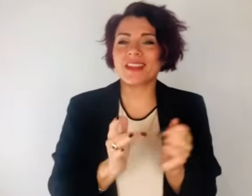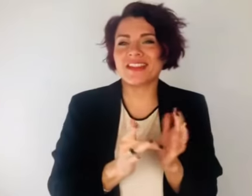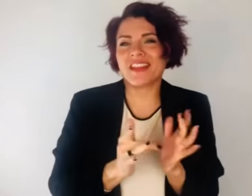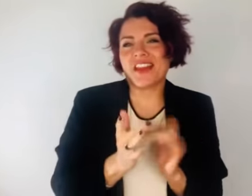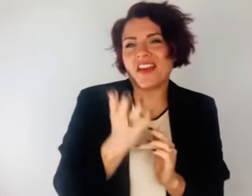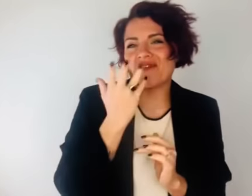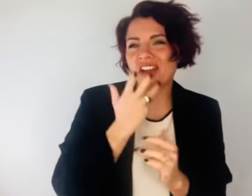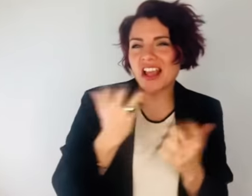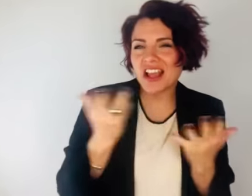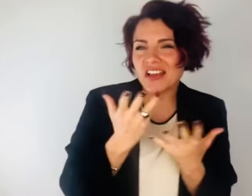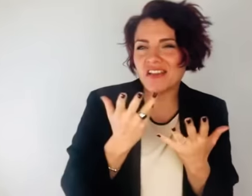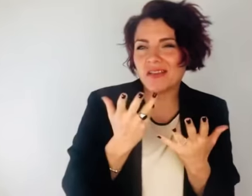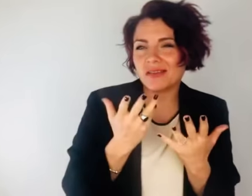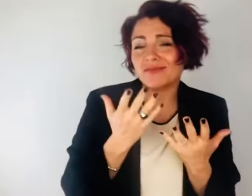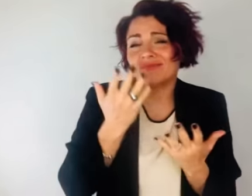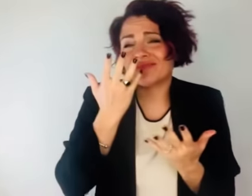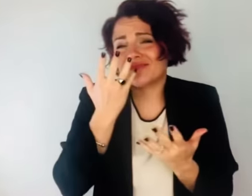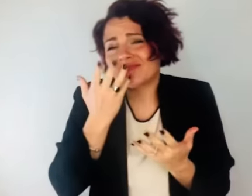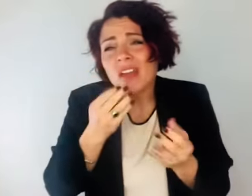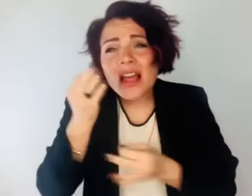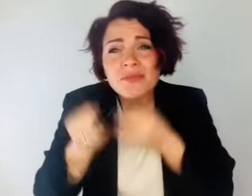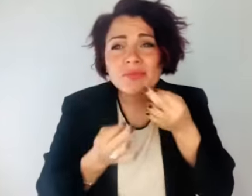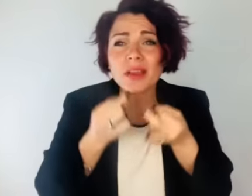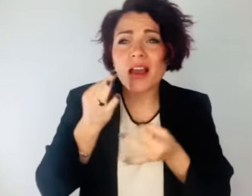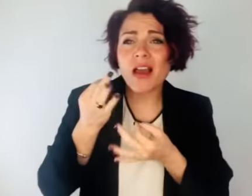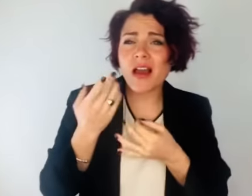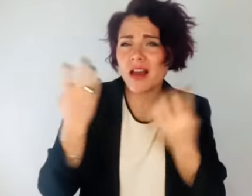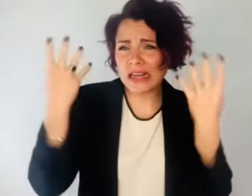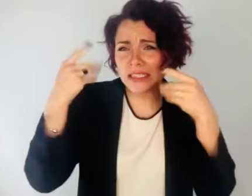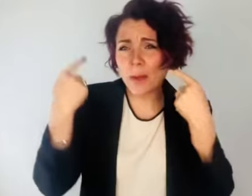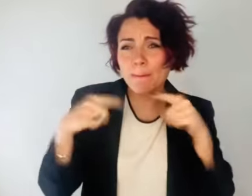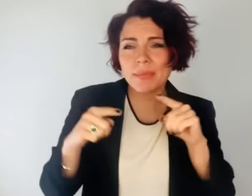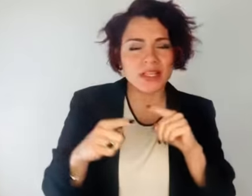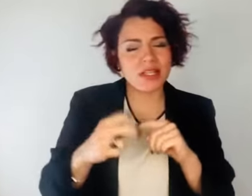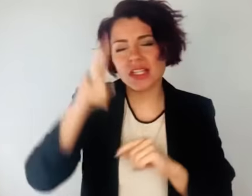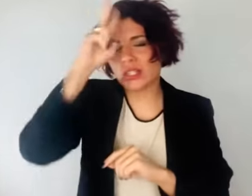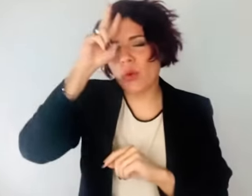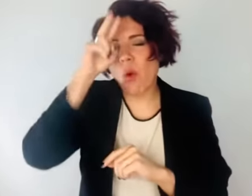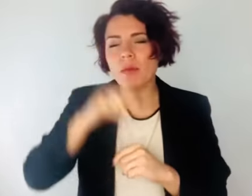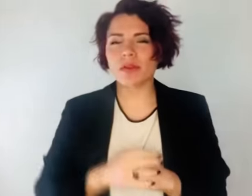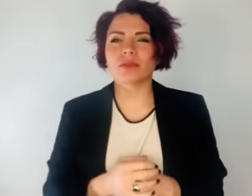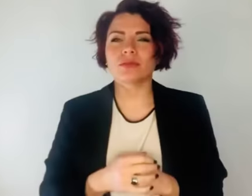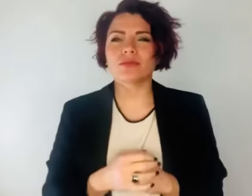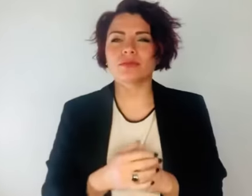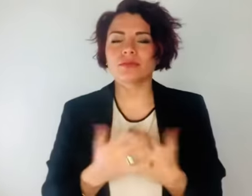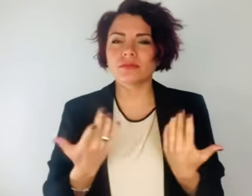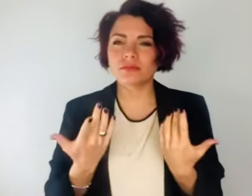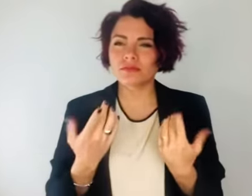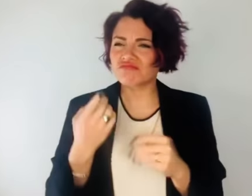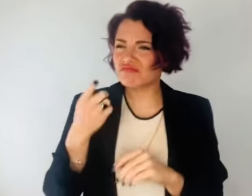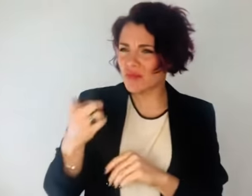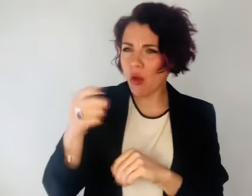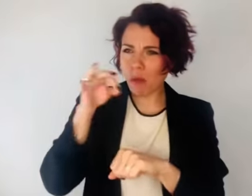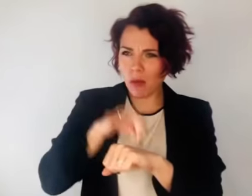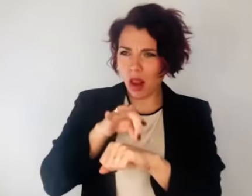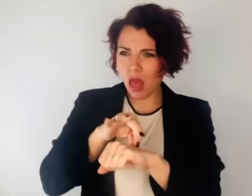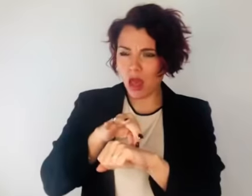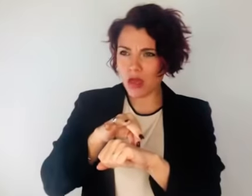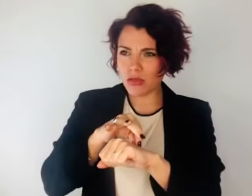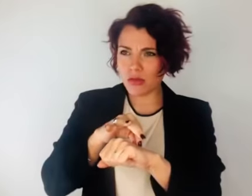essere pure e gesù cerca di far capire la stupidità di questo ragionamento chi di voi quando ammalato